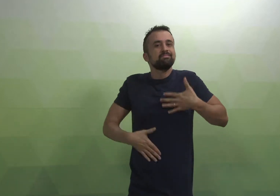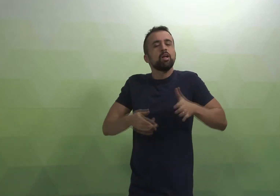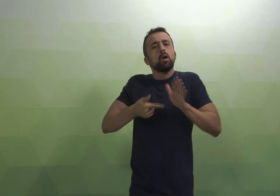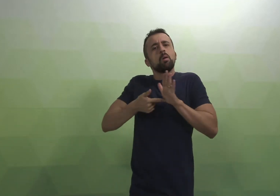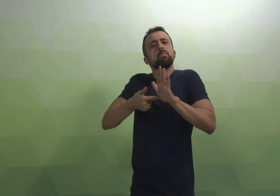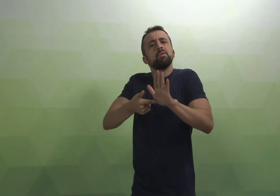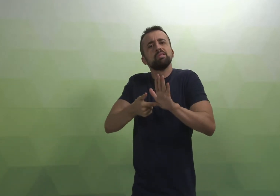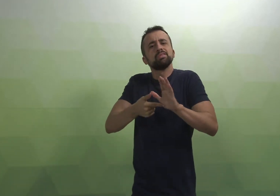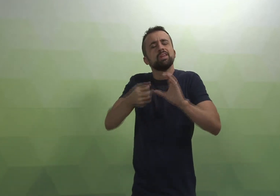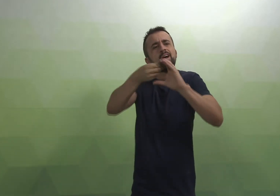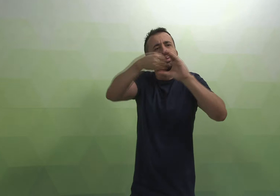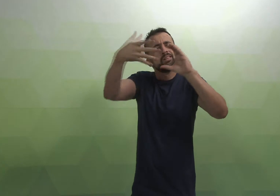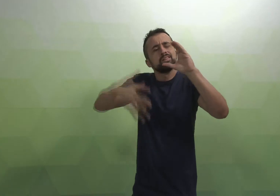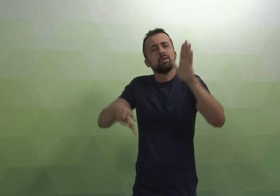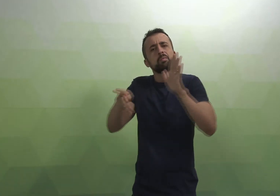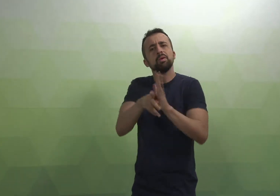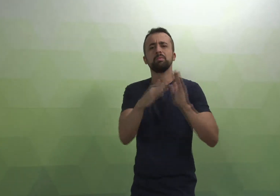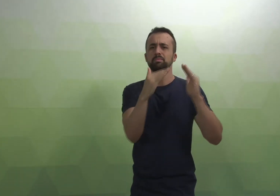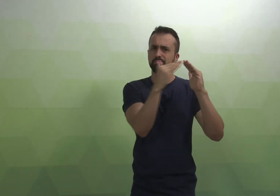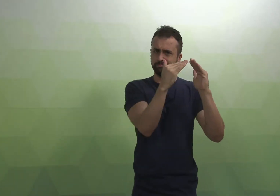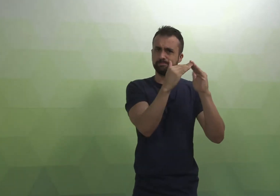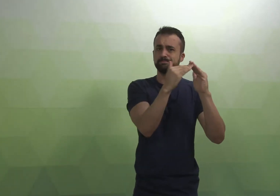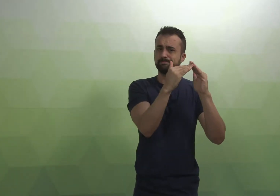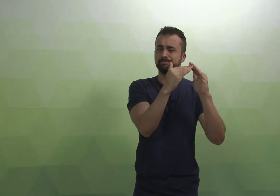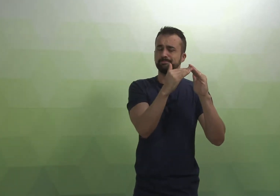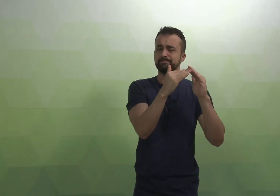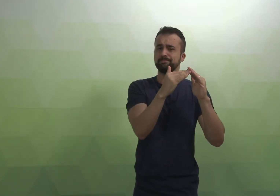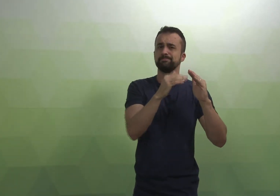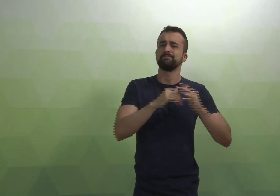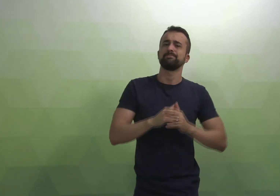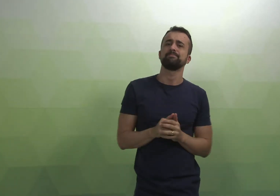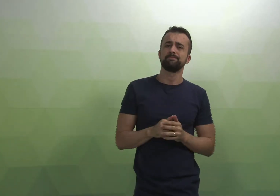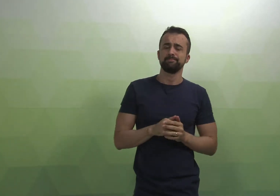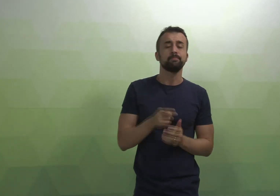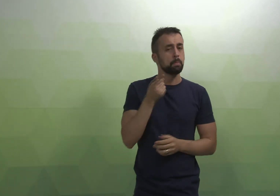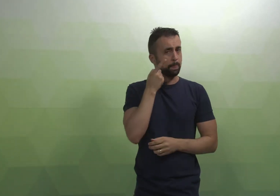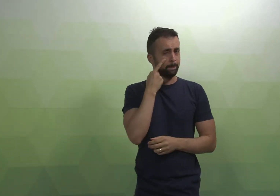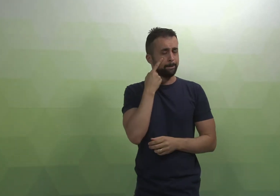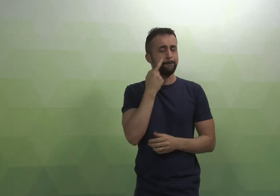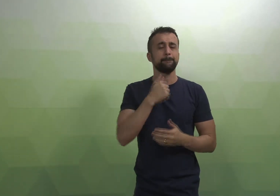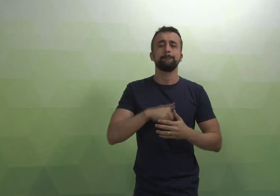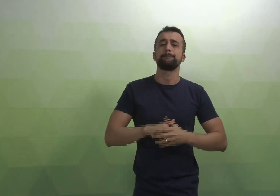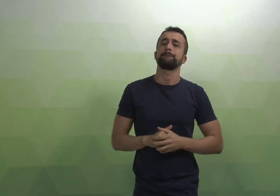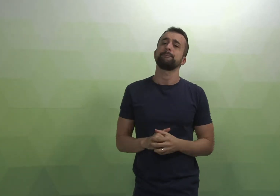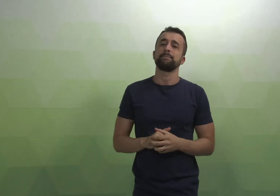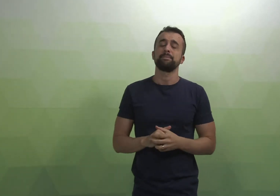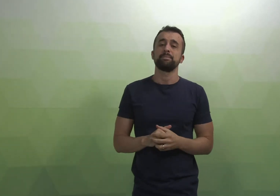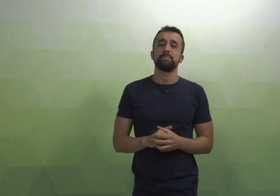expressão facial e corporal para demonstrar a característica de uma casa. Vejam só.